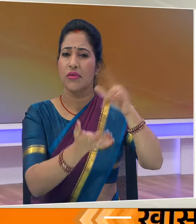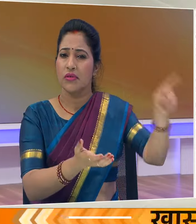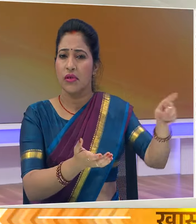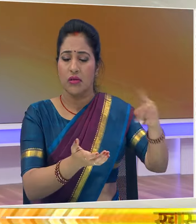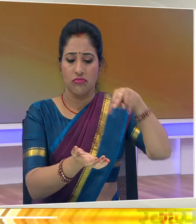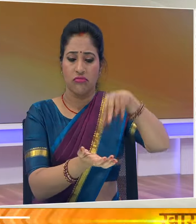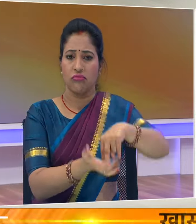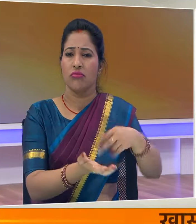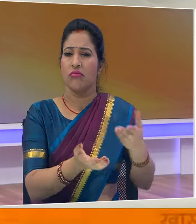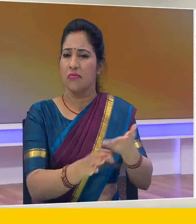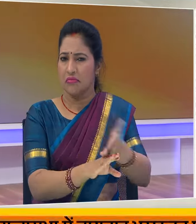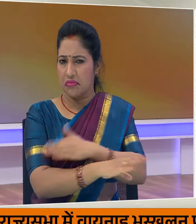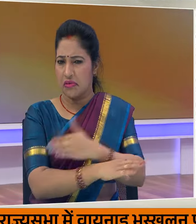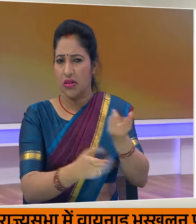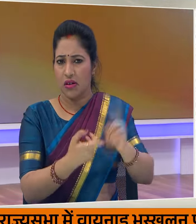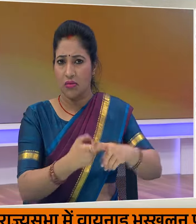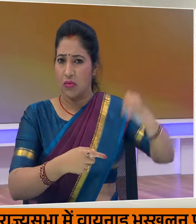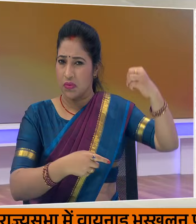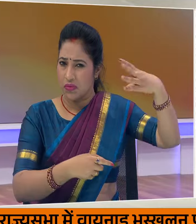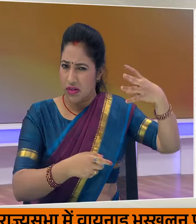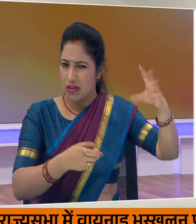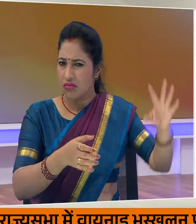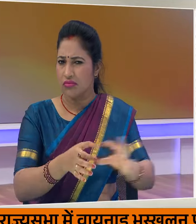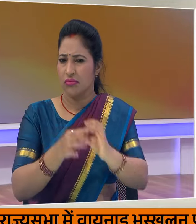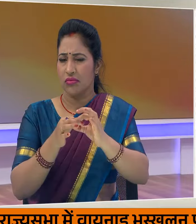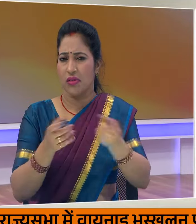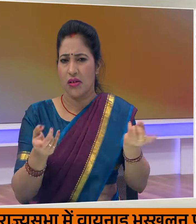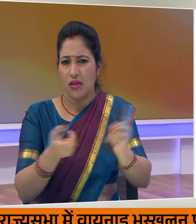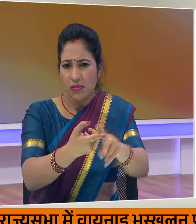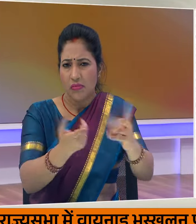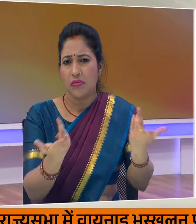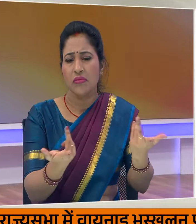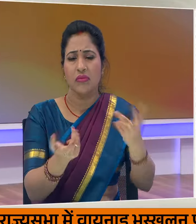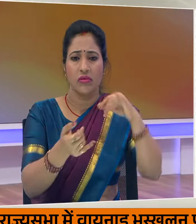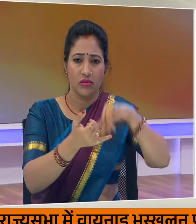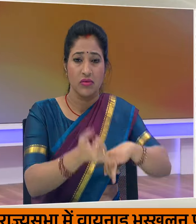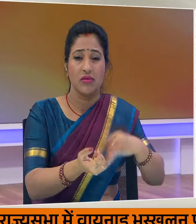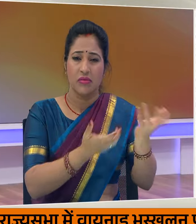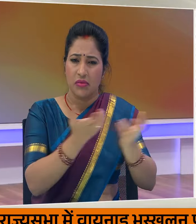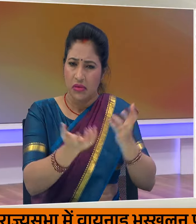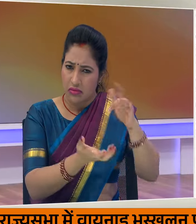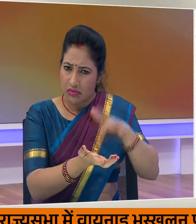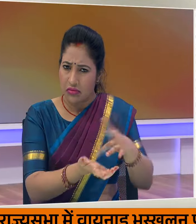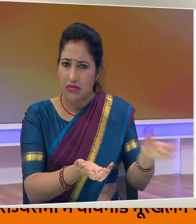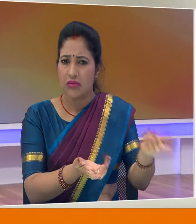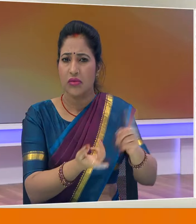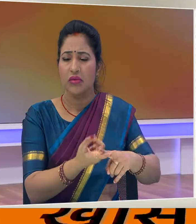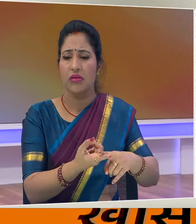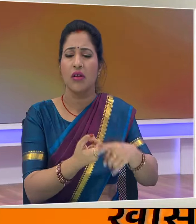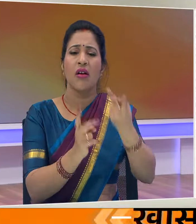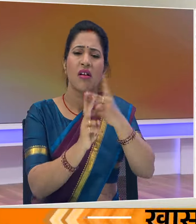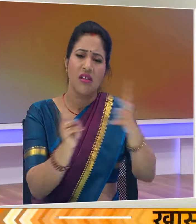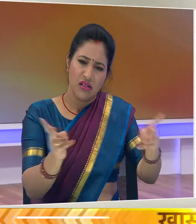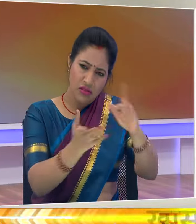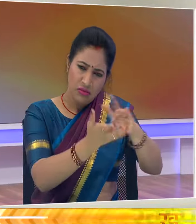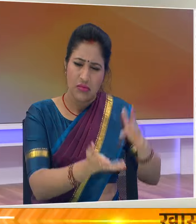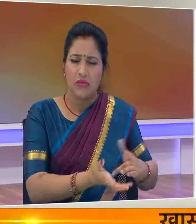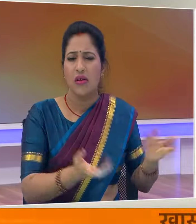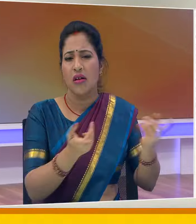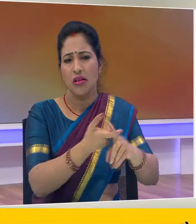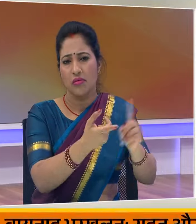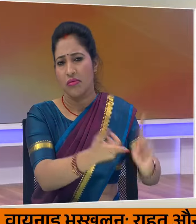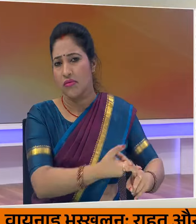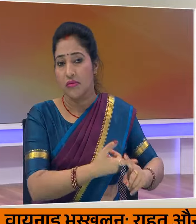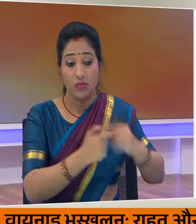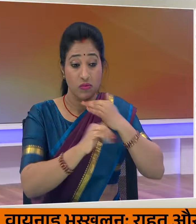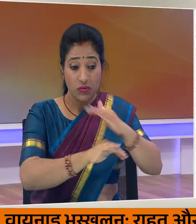पटेल नगर में कोई इलेक्ट्रिक्यूट हो जाता है, तो कोई सदर बाजार में इलेक्ट्रिक्यूट हो जाता है, तो कोई भजनपुरा में, कोई रोहिणी में, और